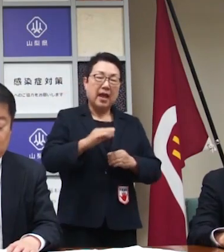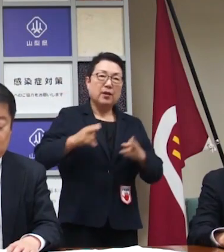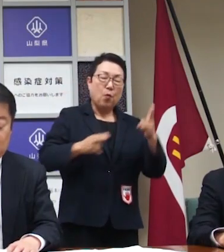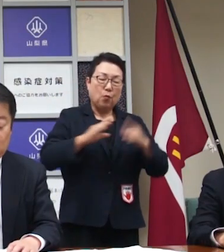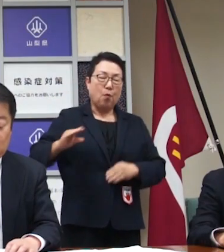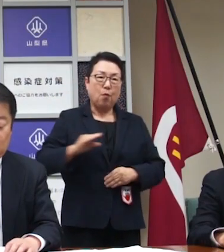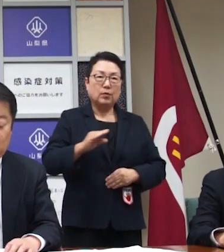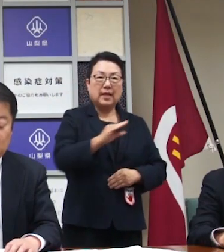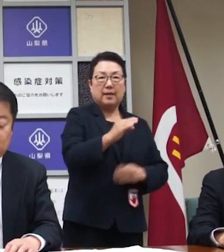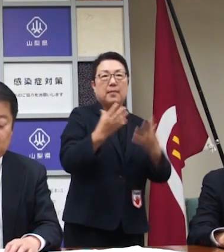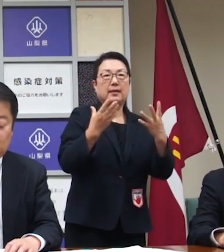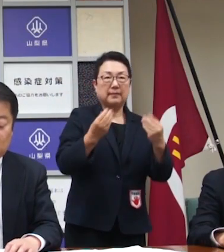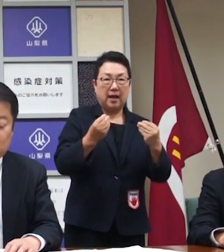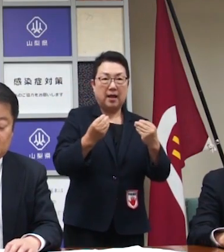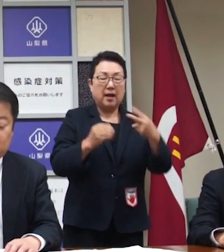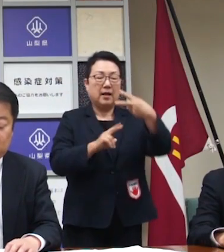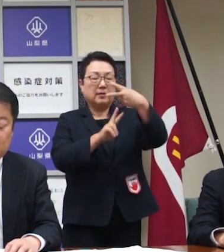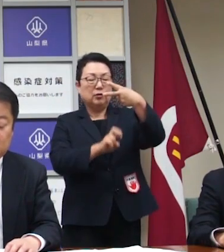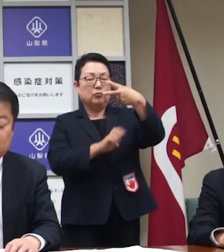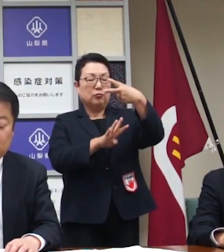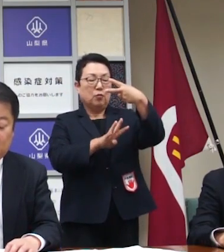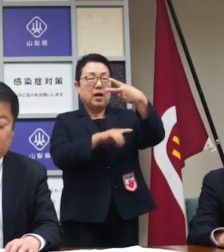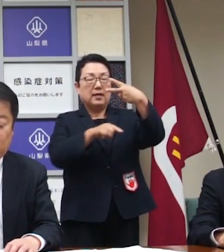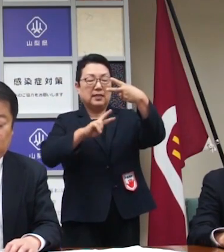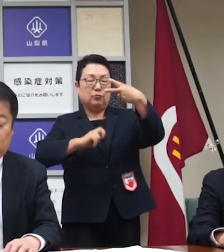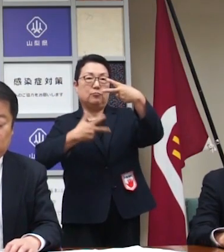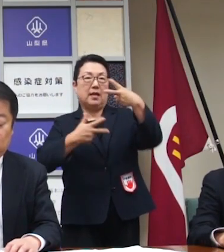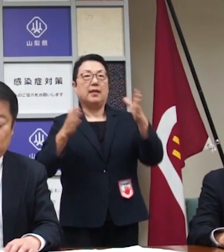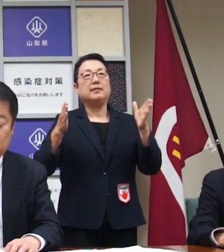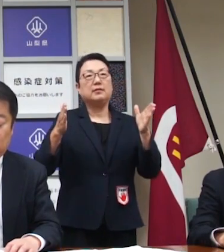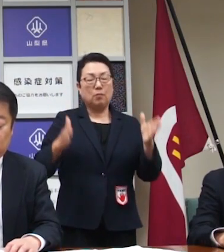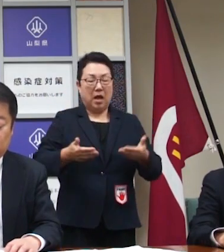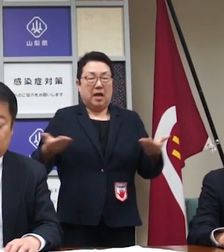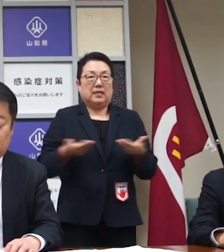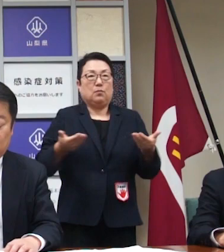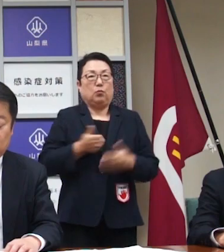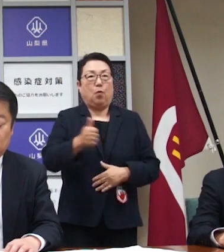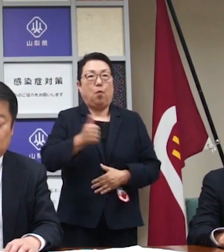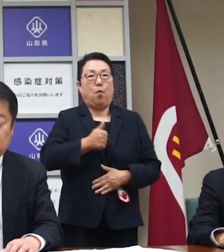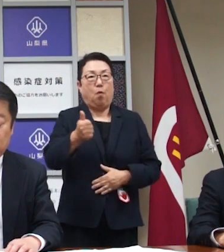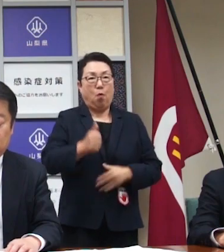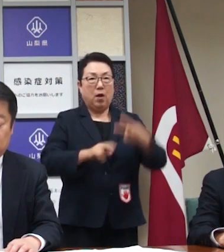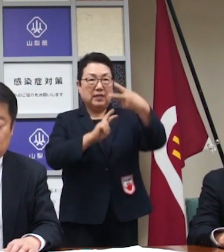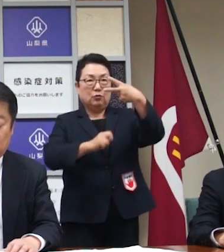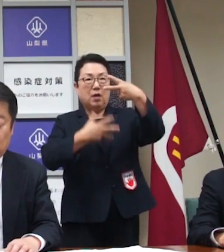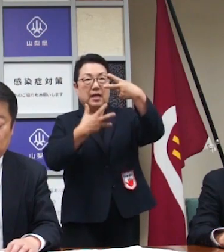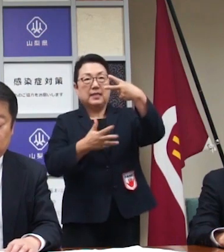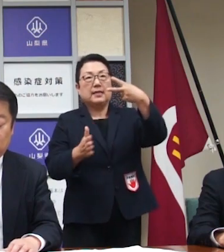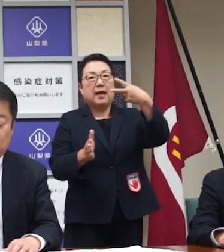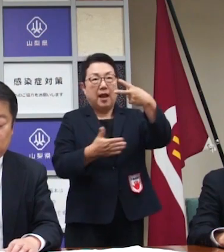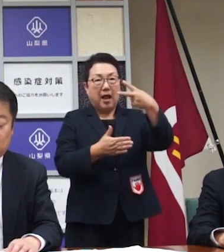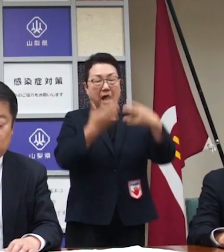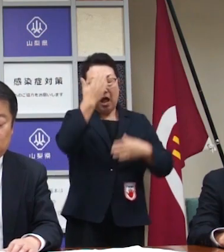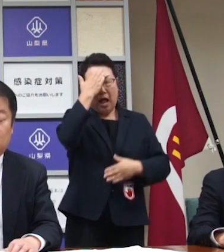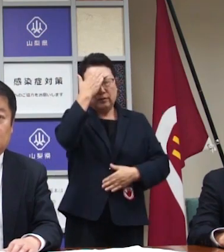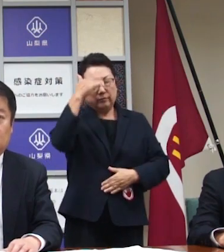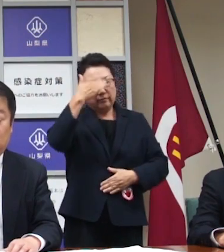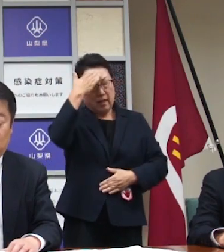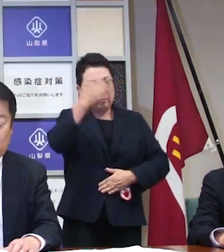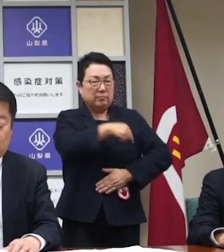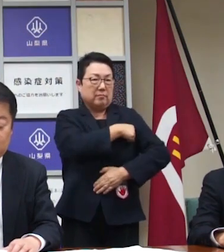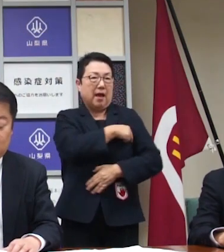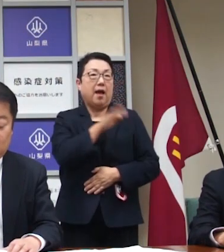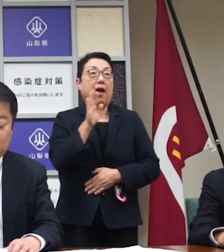。同24日から27日は勤務をしており、28日に発熱等の症状